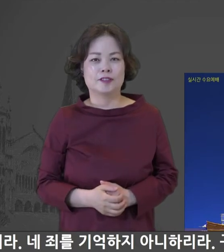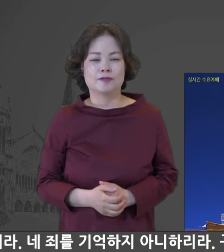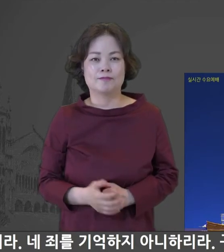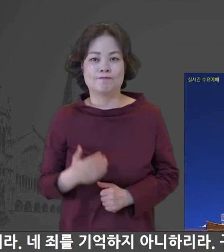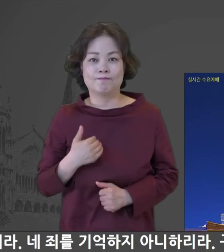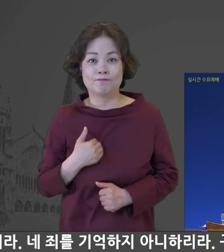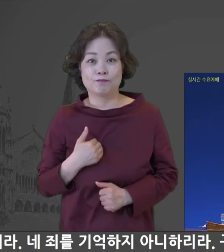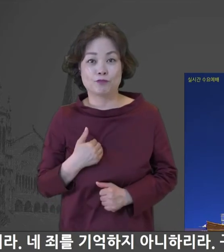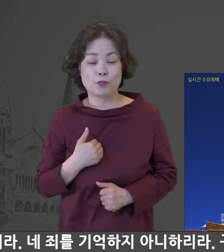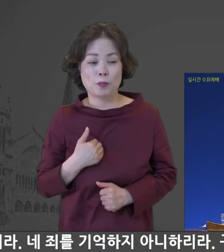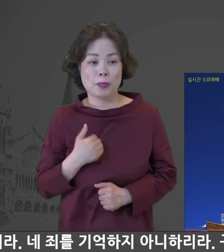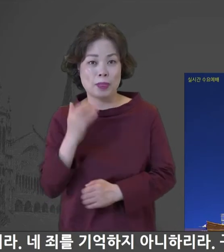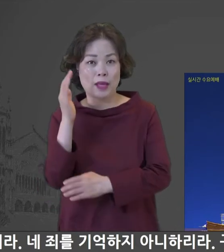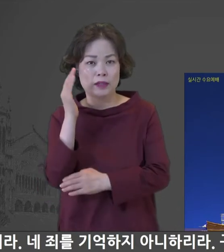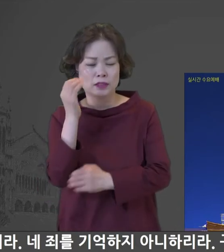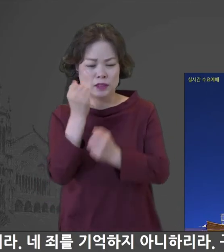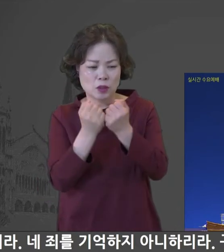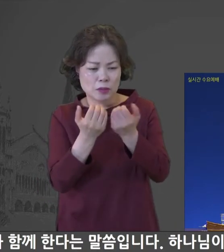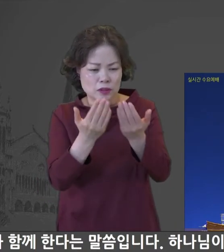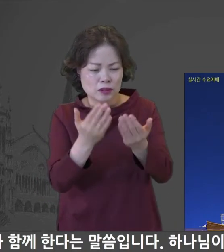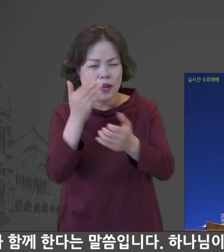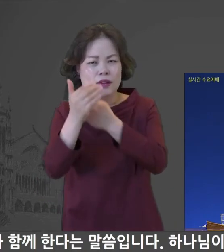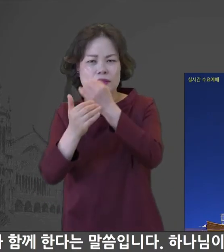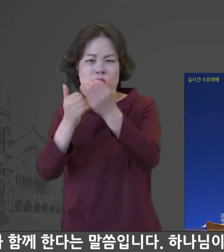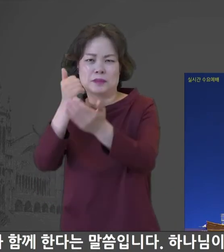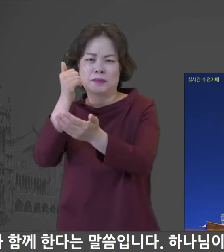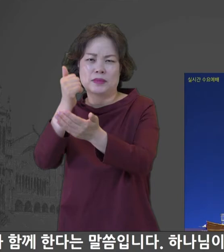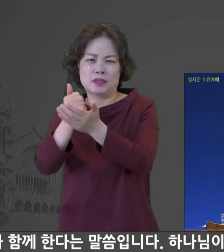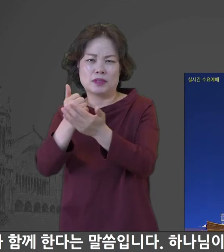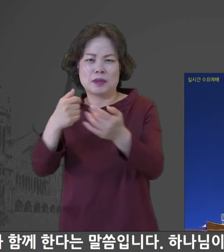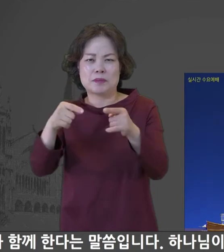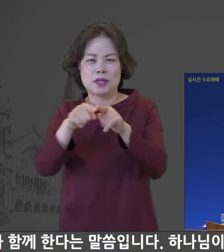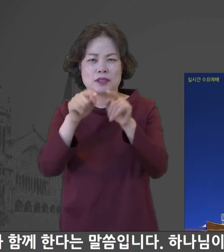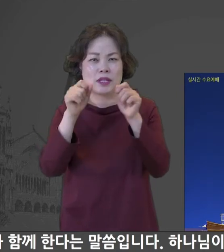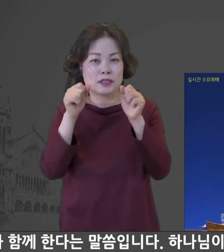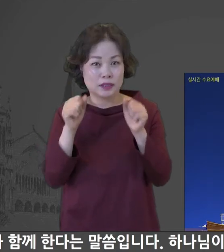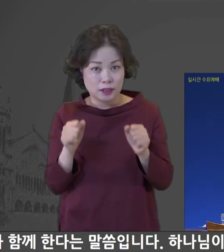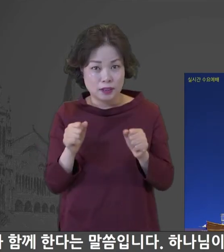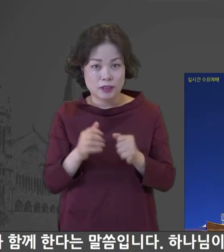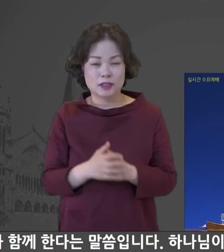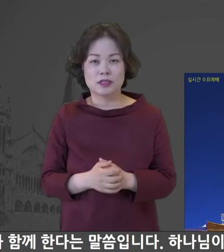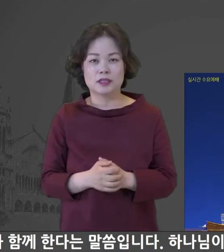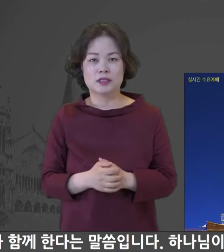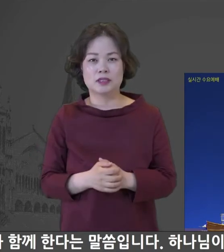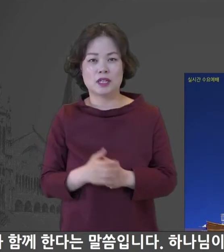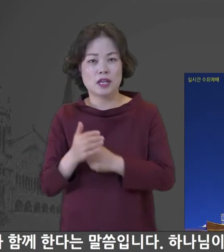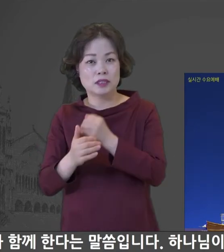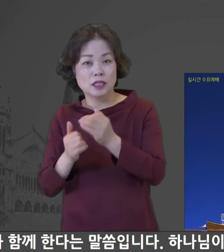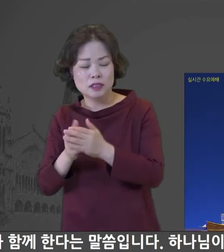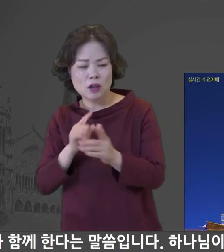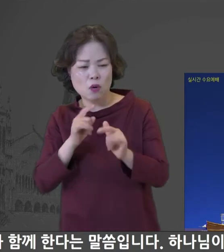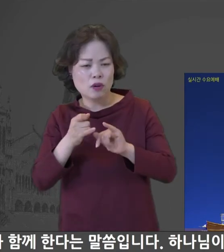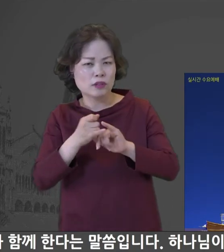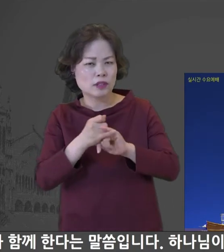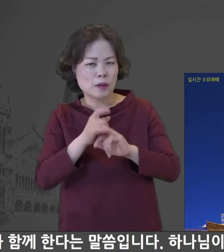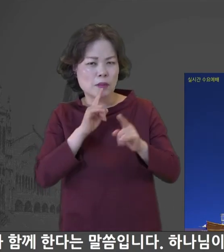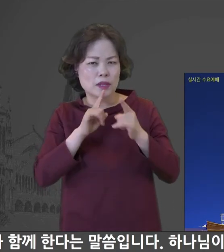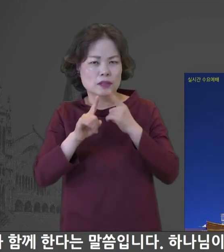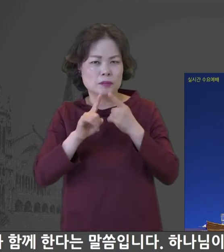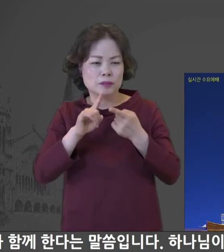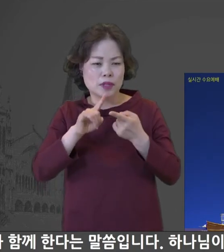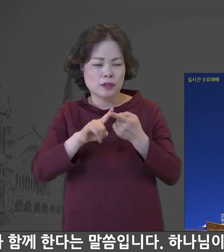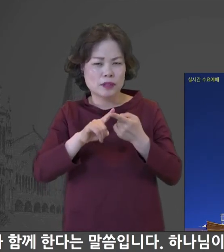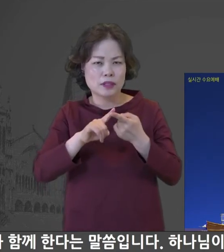제가 앞에서 설명드린 이러한 말씀들은 하나님께서 함께 하신다는 말씀인데요, 하나님은 이 언약의 말씀대로 이